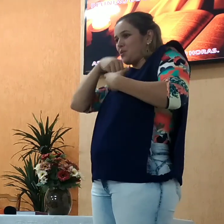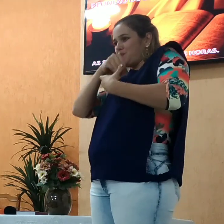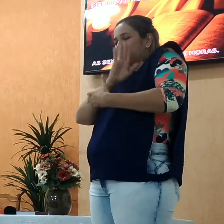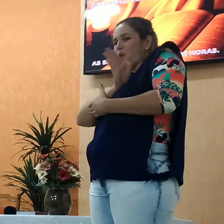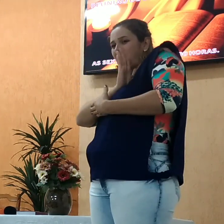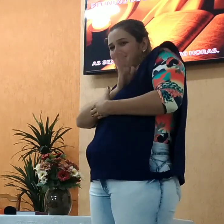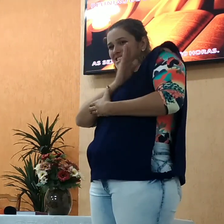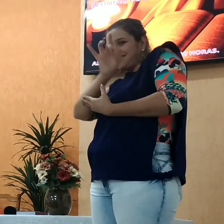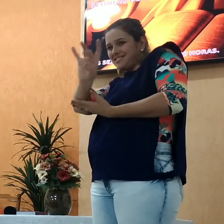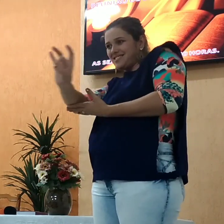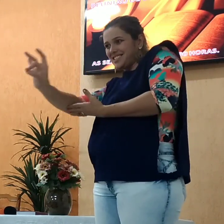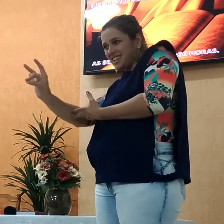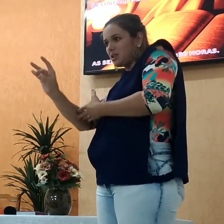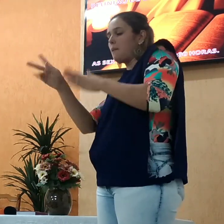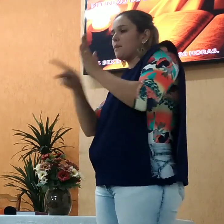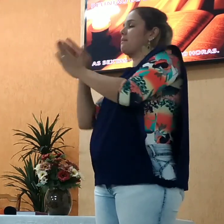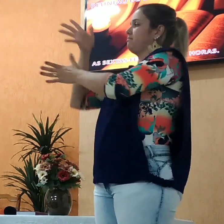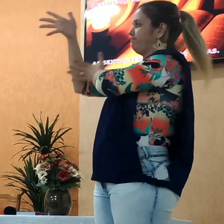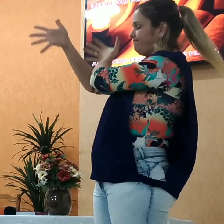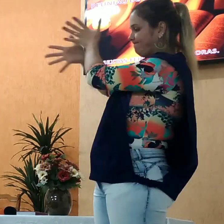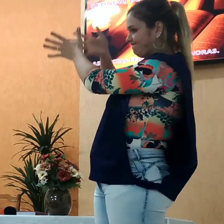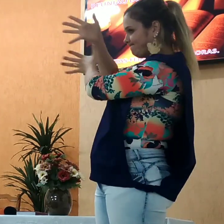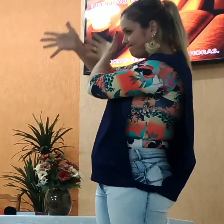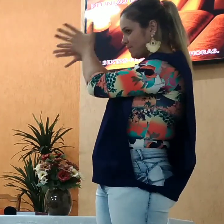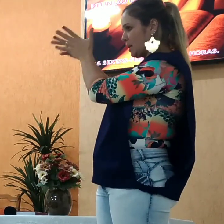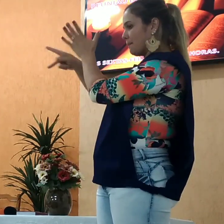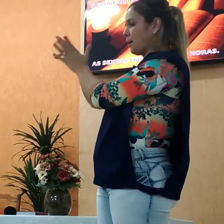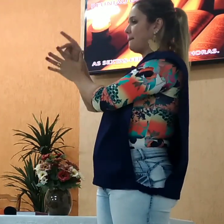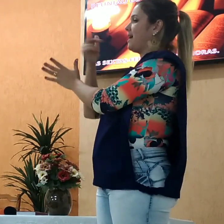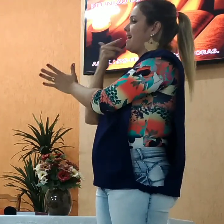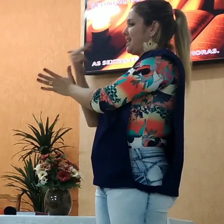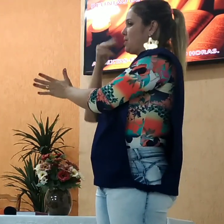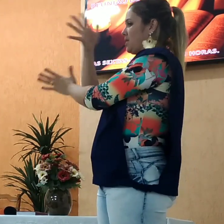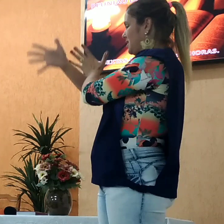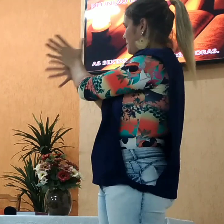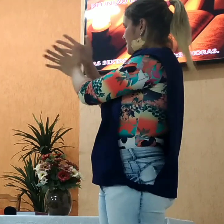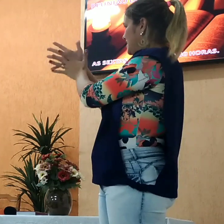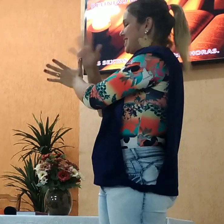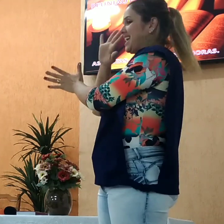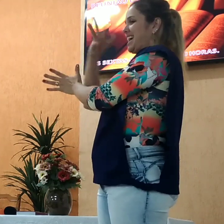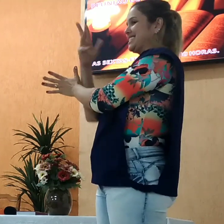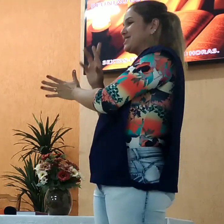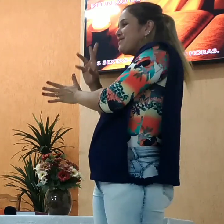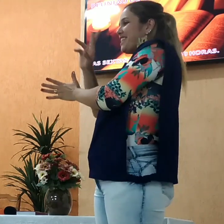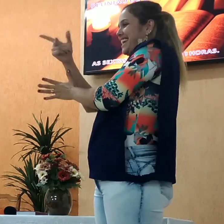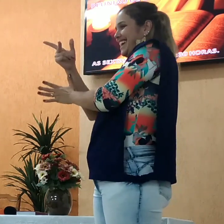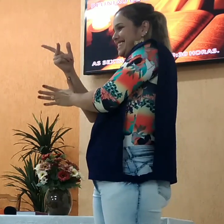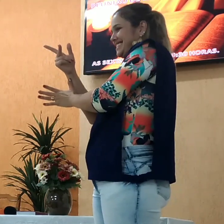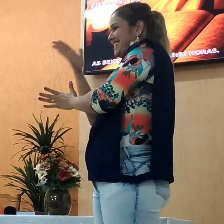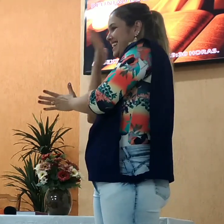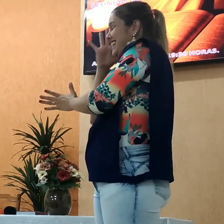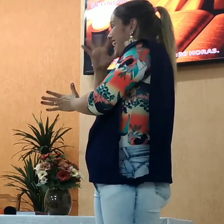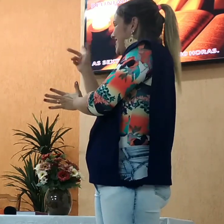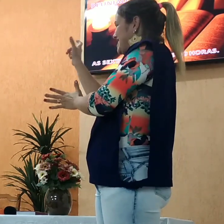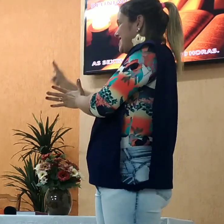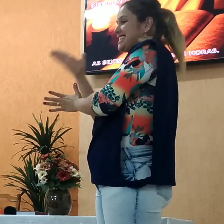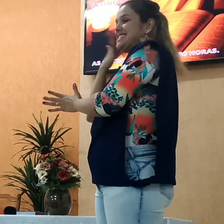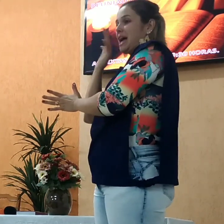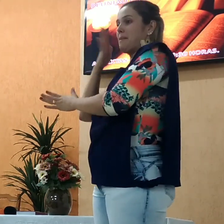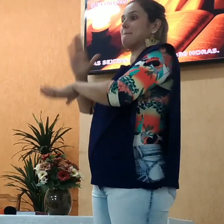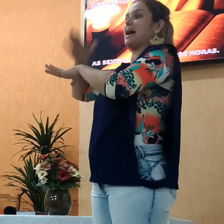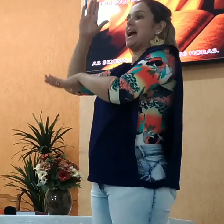também, por intermédio do gesto, da sua linguagem, do seu idioma, que eu acho tão diferente. Acho que eu sei falar mais